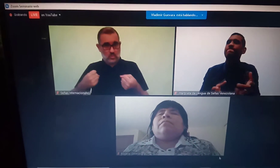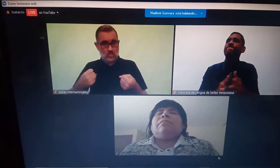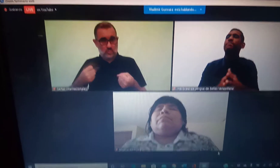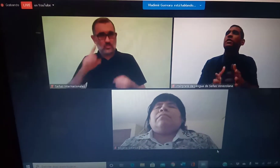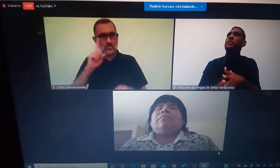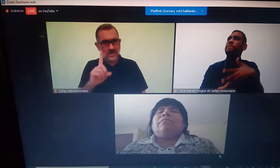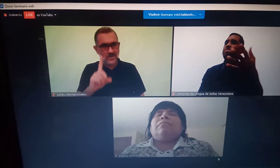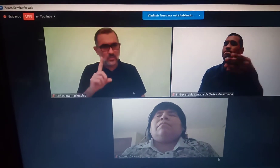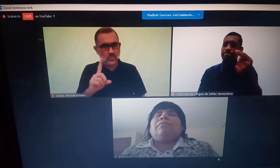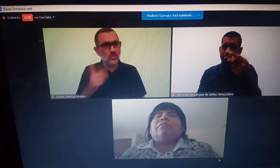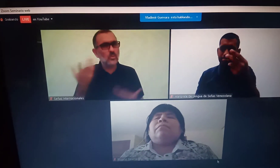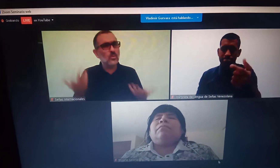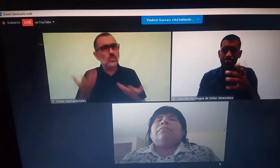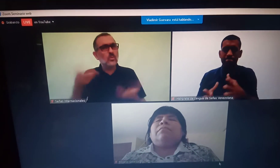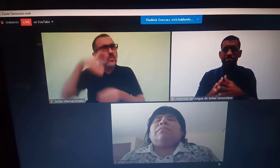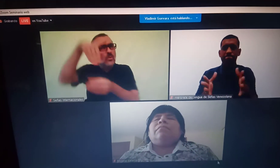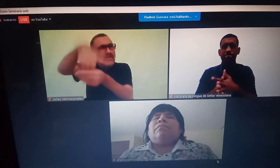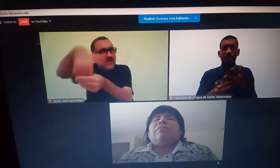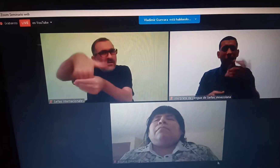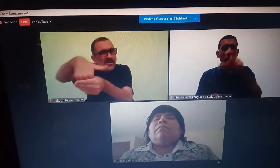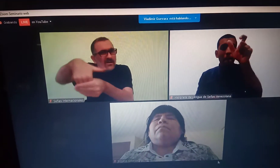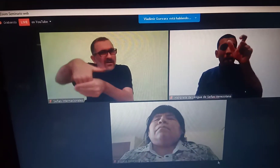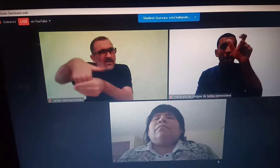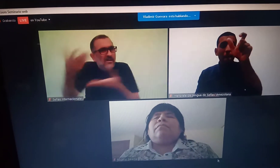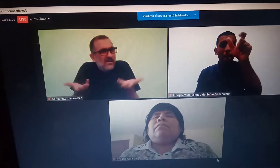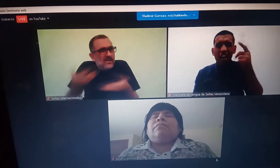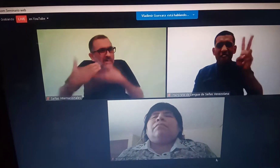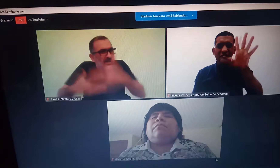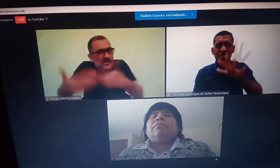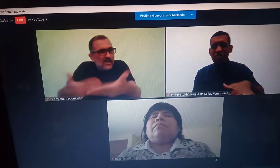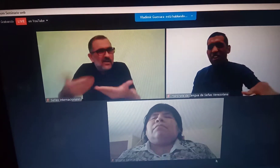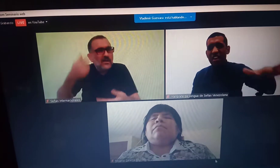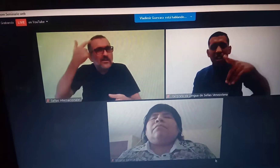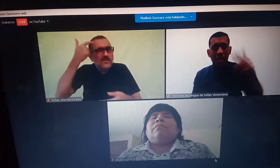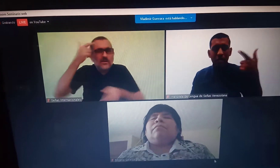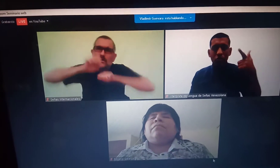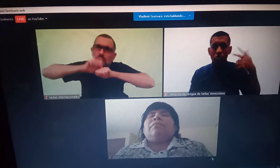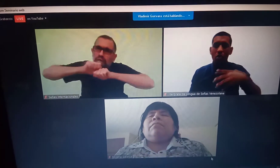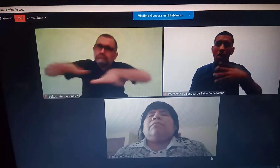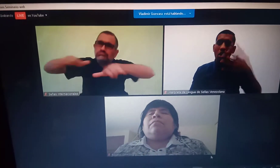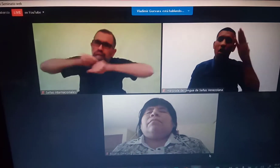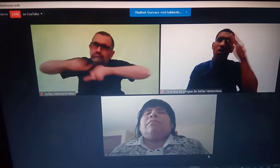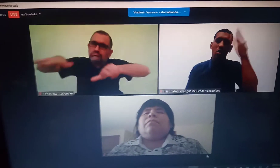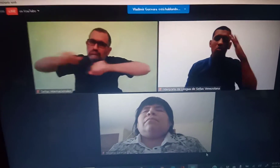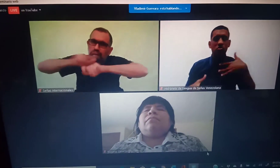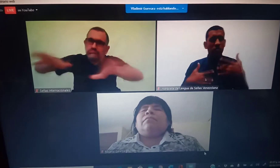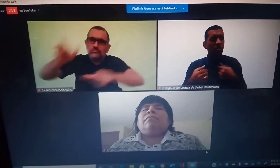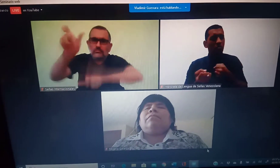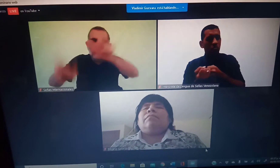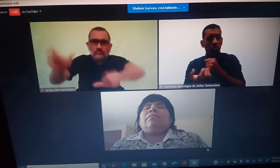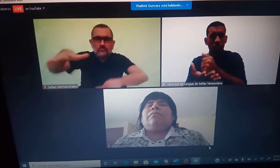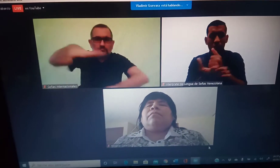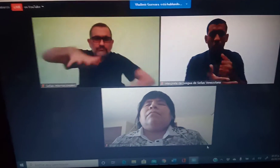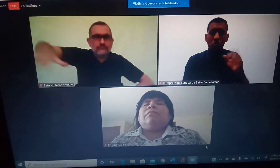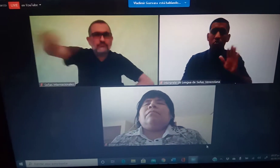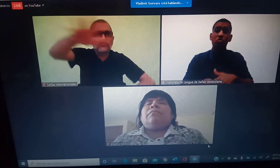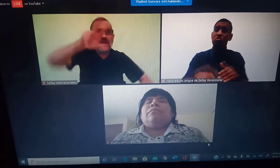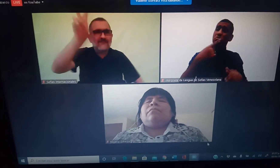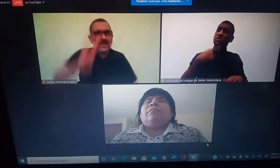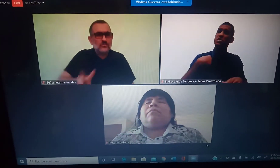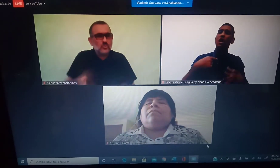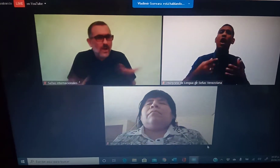concientizar a la población de Venezuela con respecto a este tema? Tú me dices que hay infinidad de edificios que tienen